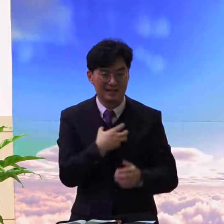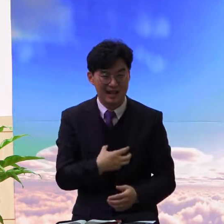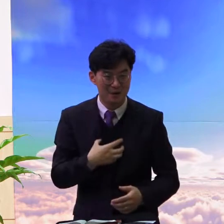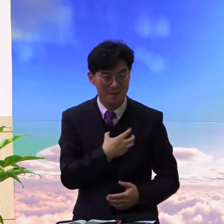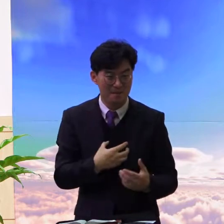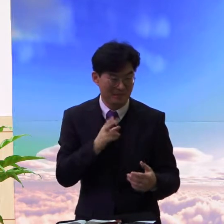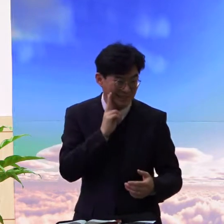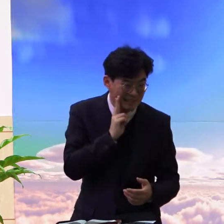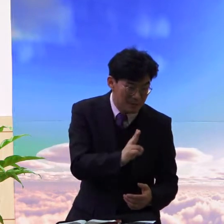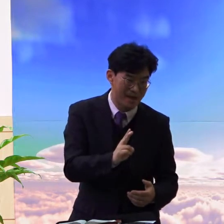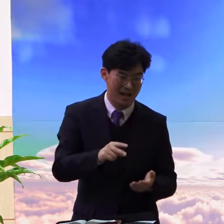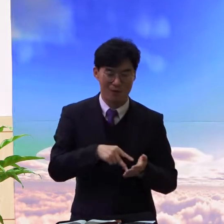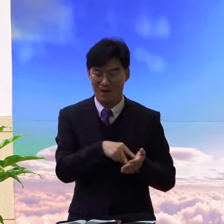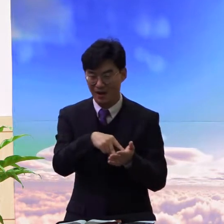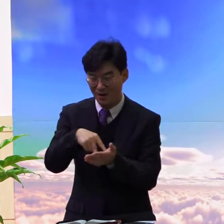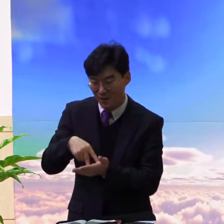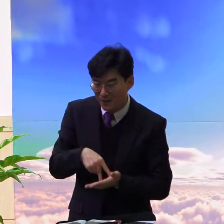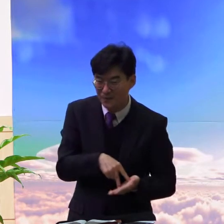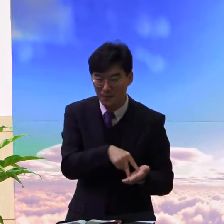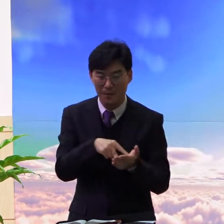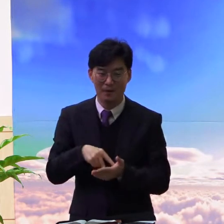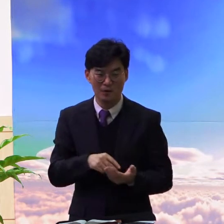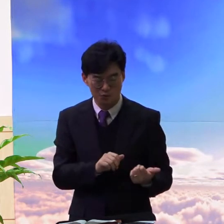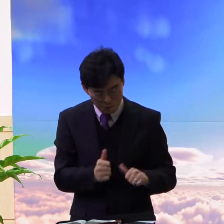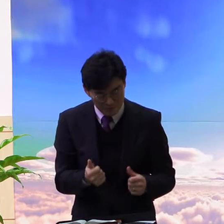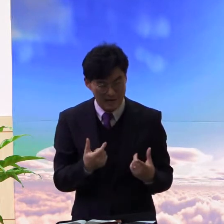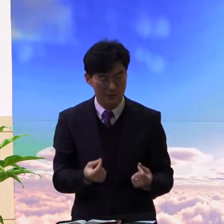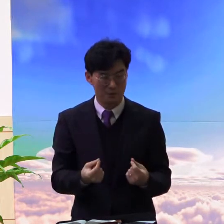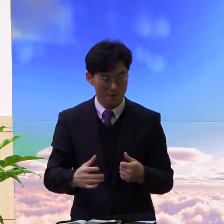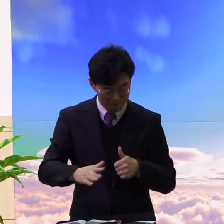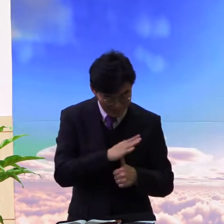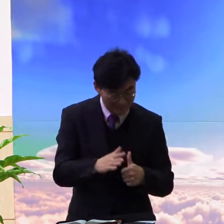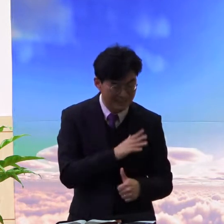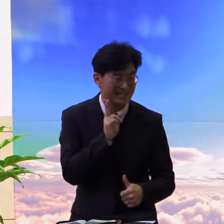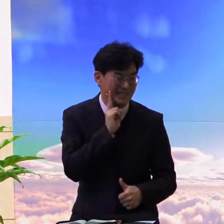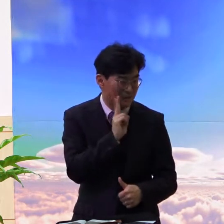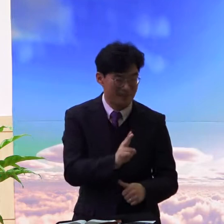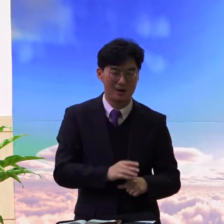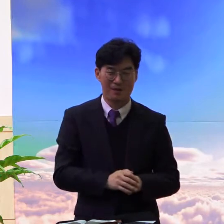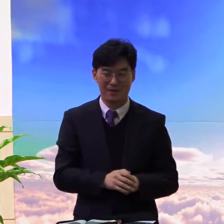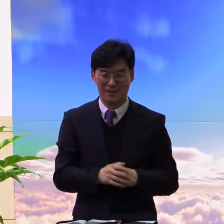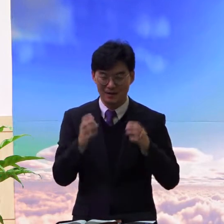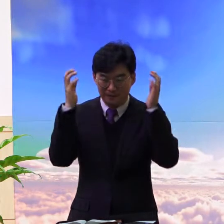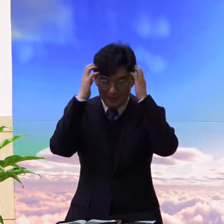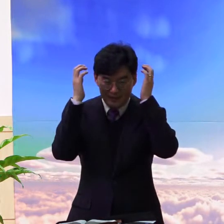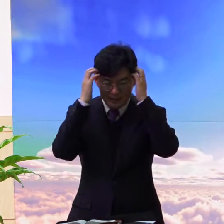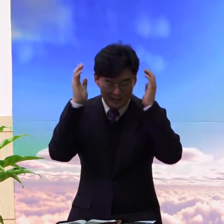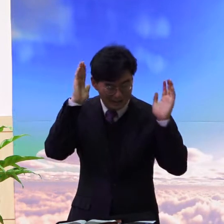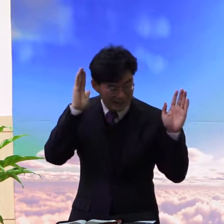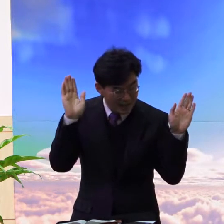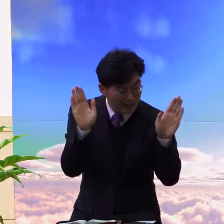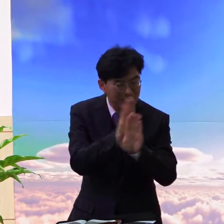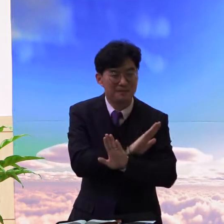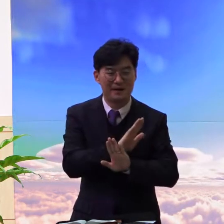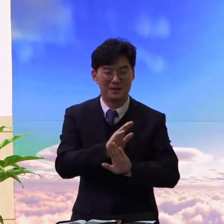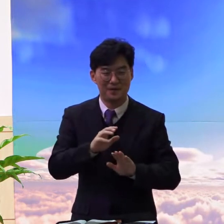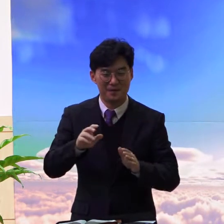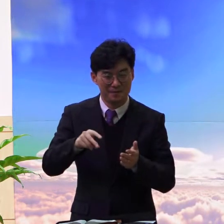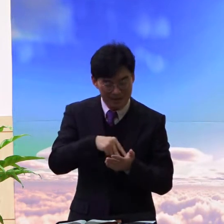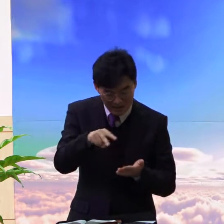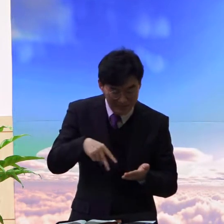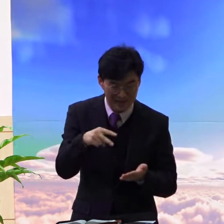아무리 외롭고 죽을 것 같고 아무것도 보이지 않는 어둠 속에 있는 것